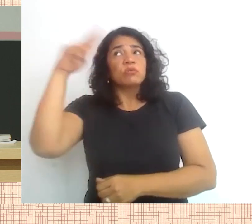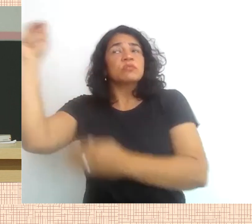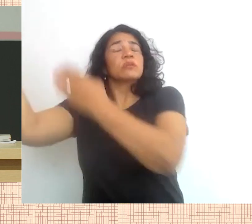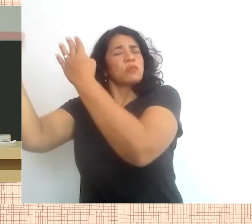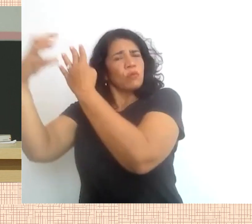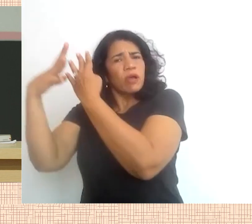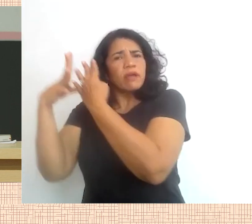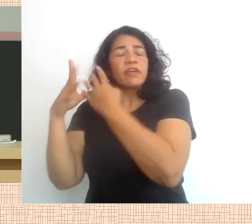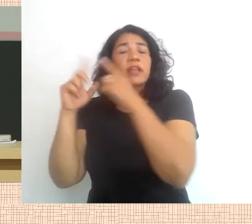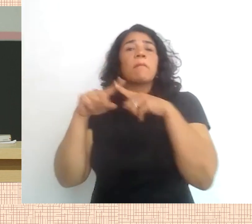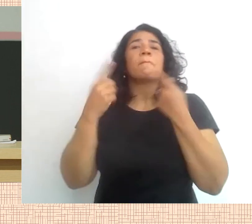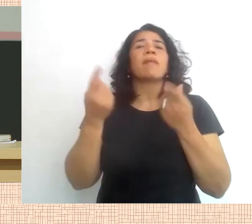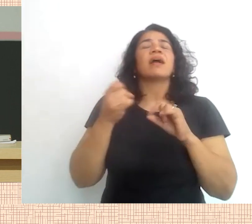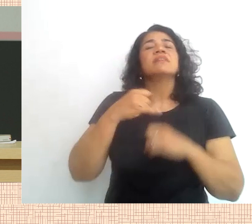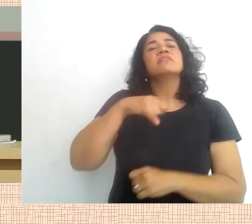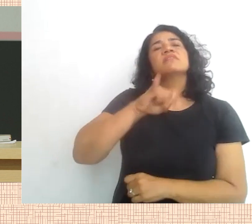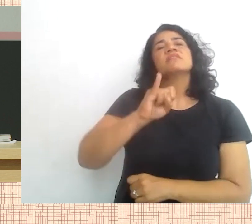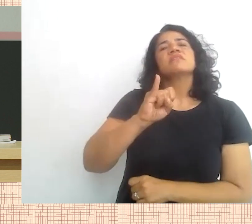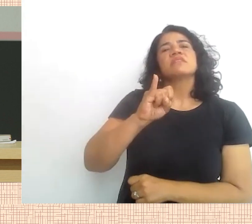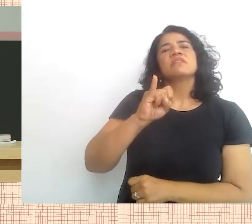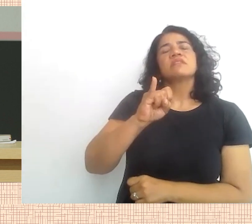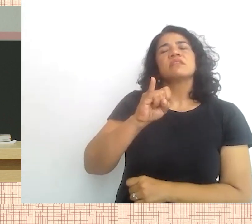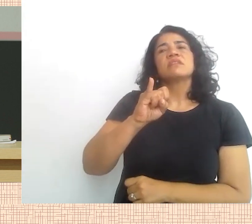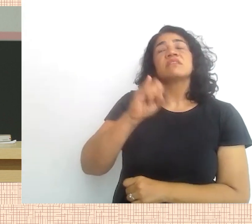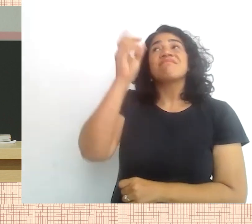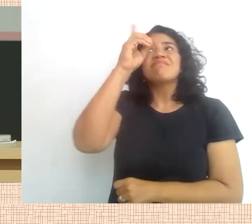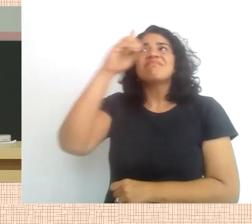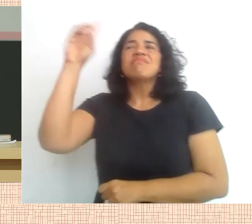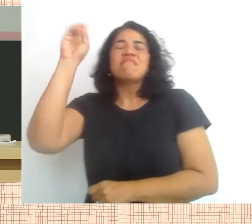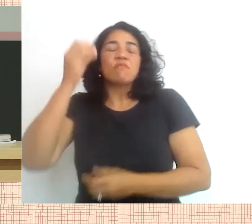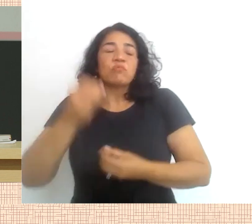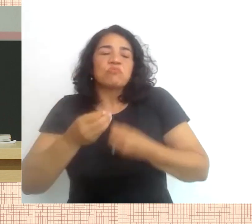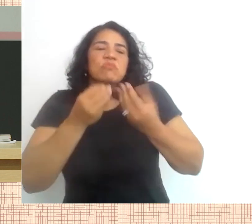aí? Você rejeitou.